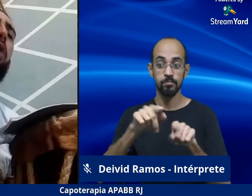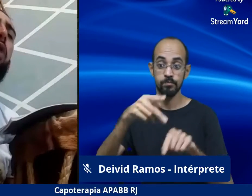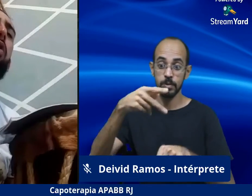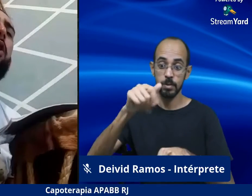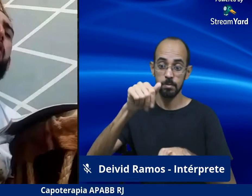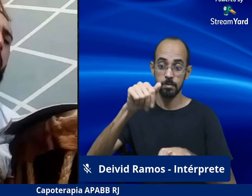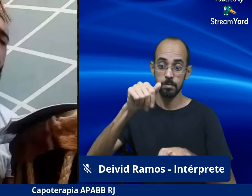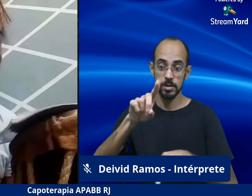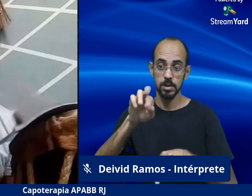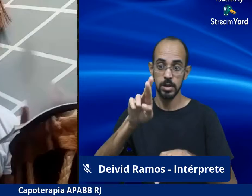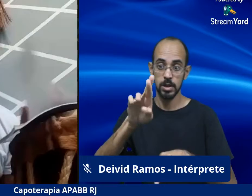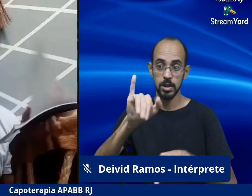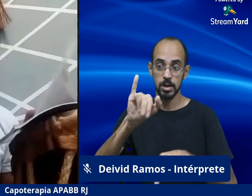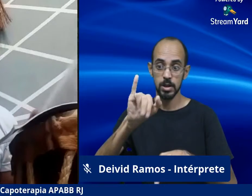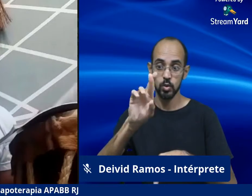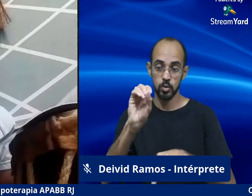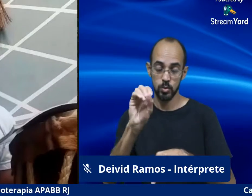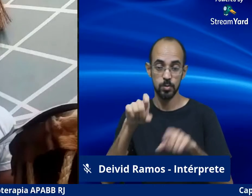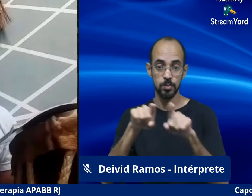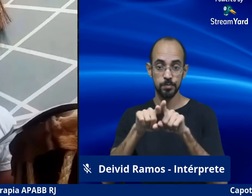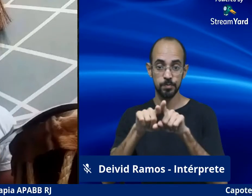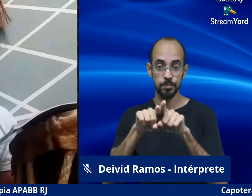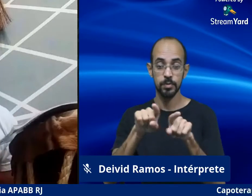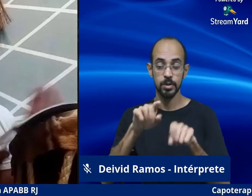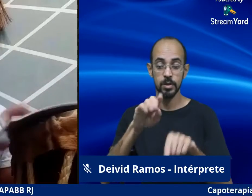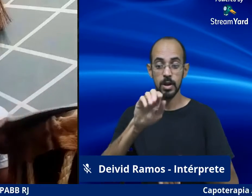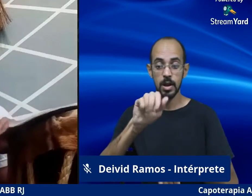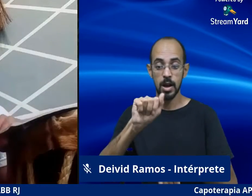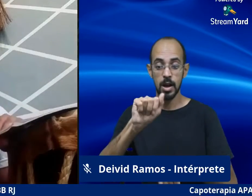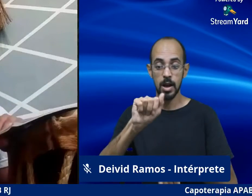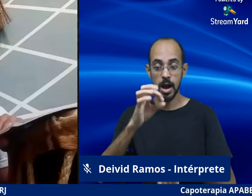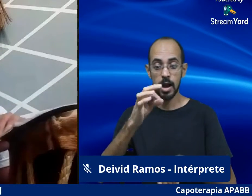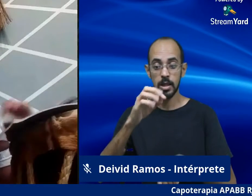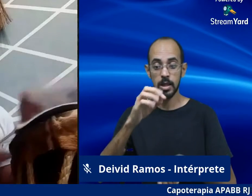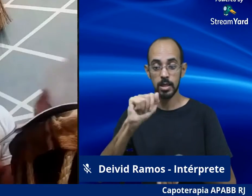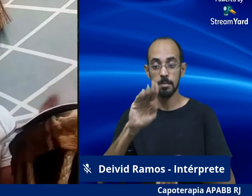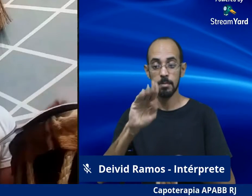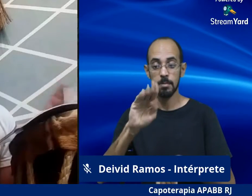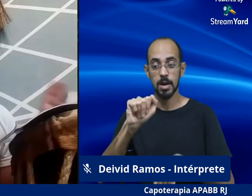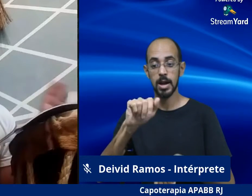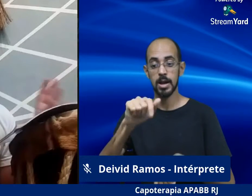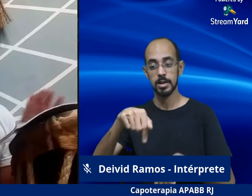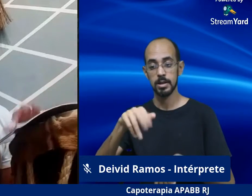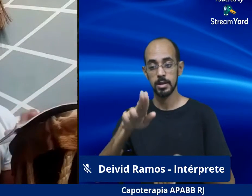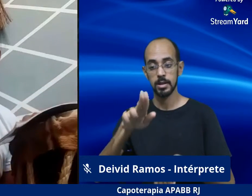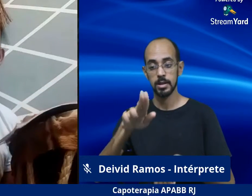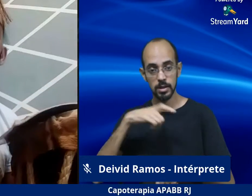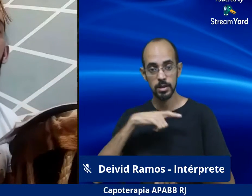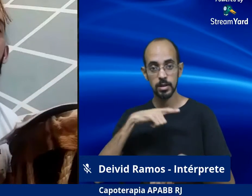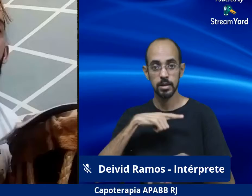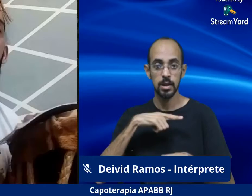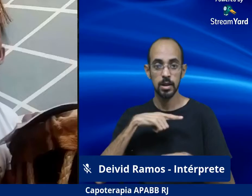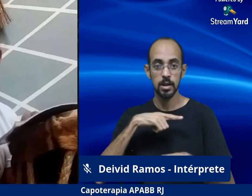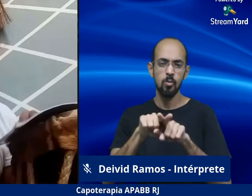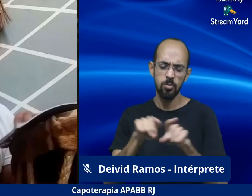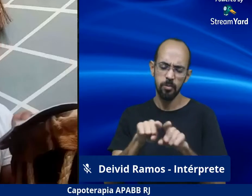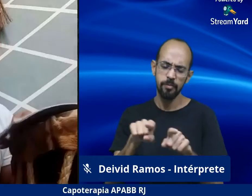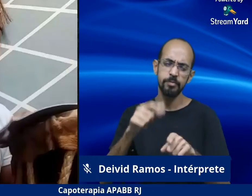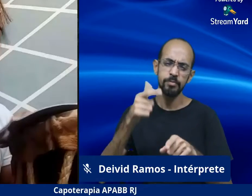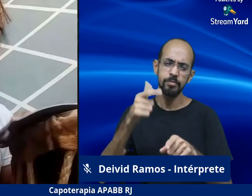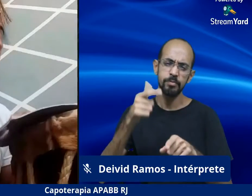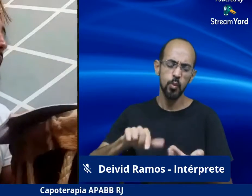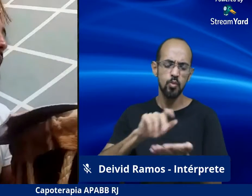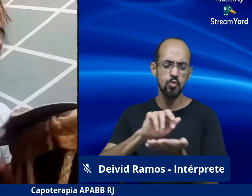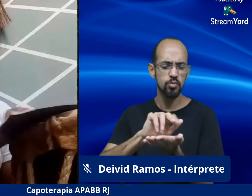colocar outros instrumentos, a gente pode colocar o agogô, a gente pode colocar, né, um xequerê, colocar